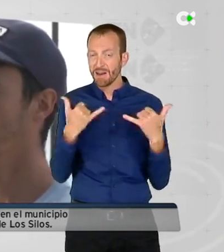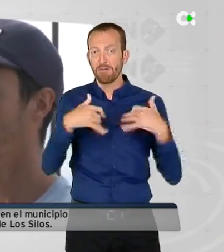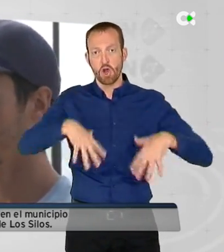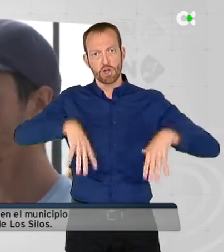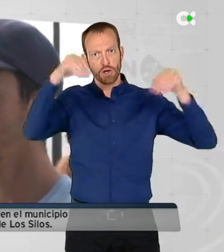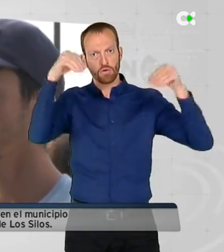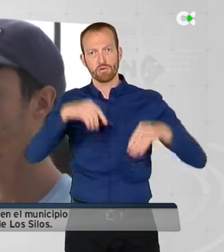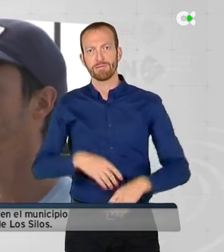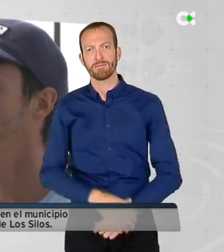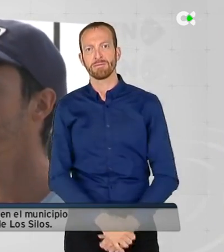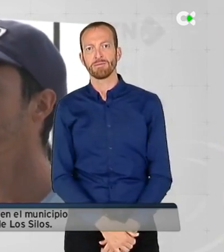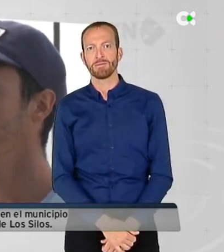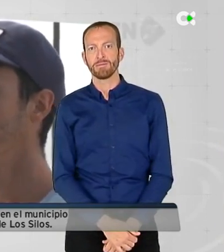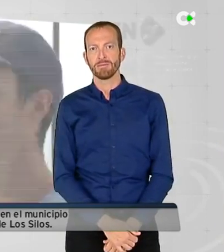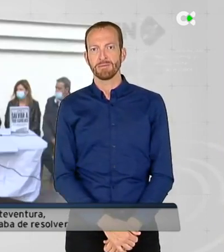Silos.